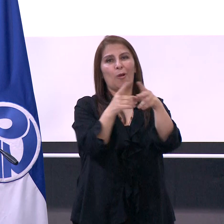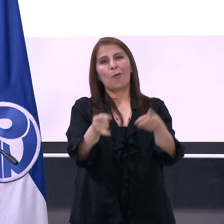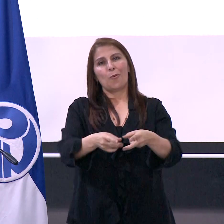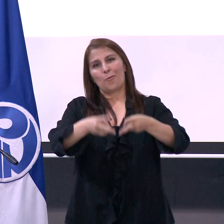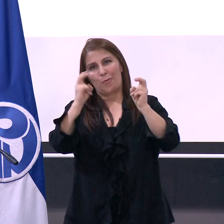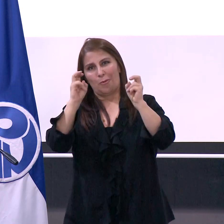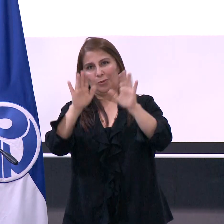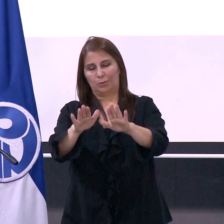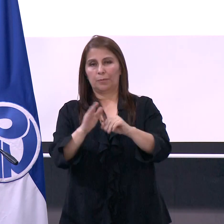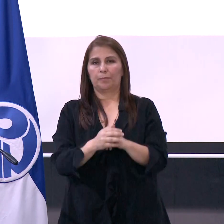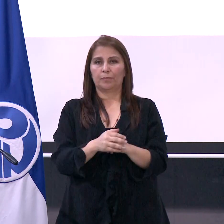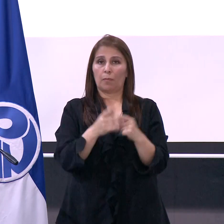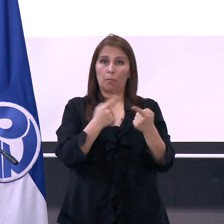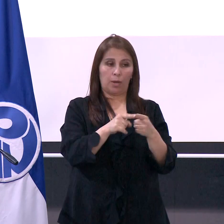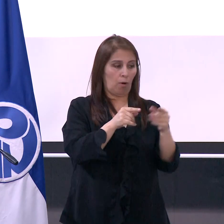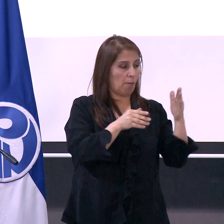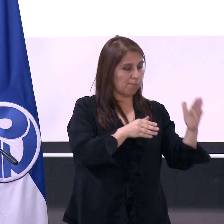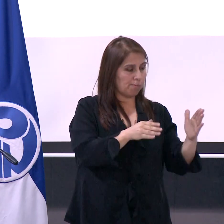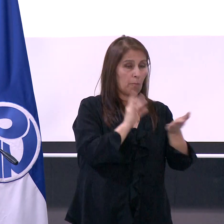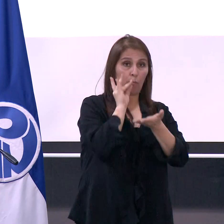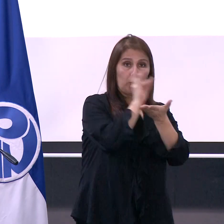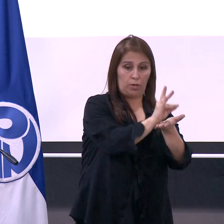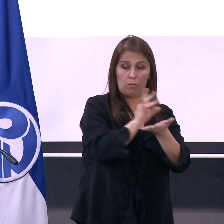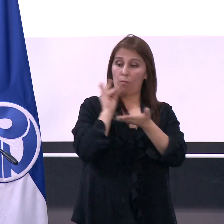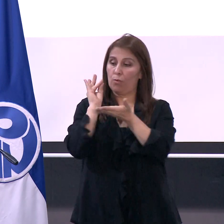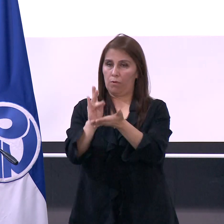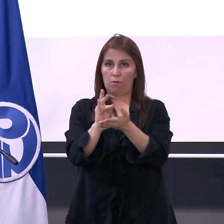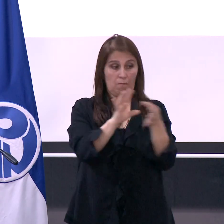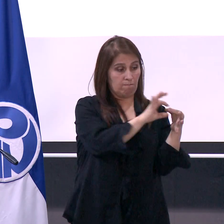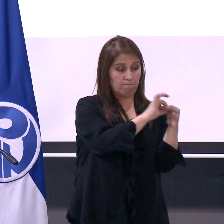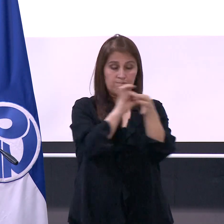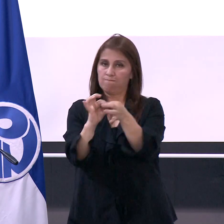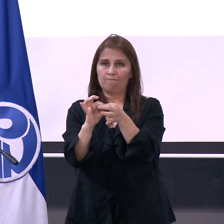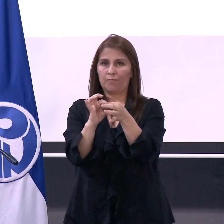una línea de continuidad entre estos dos modelos políticos pedagógicos